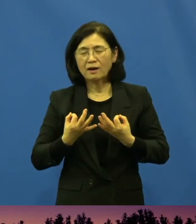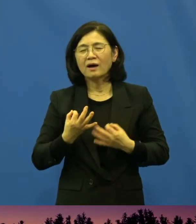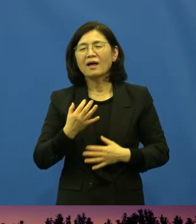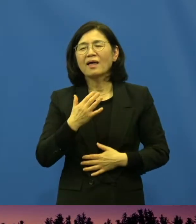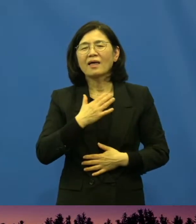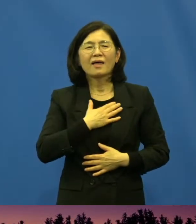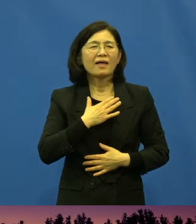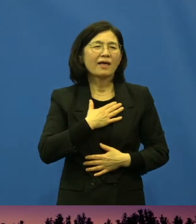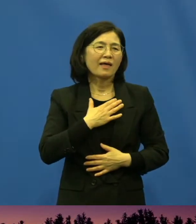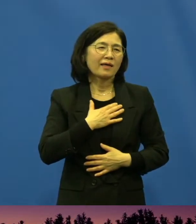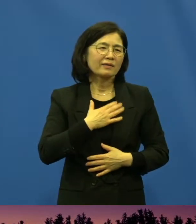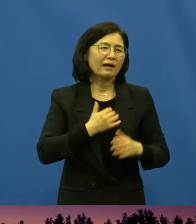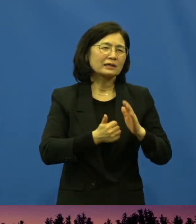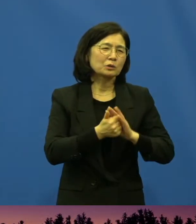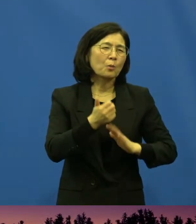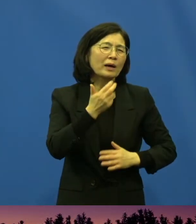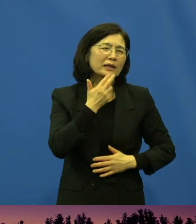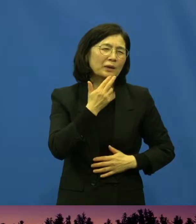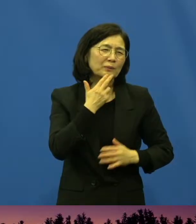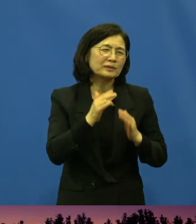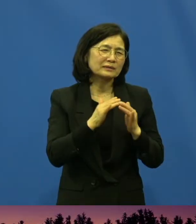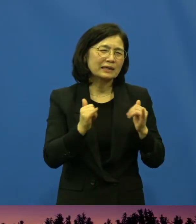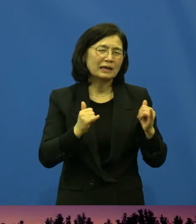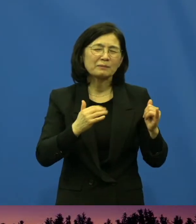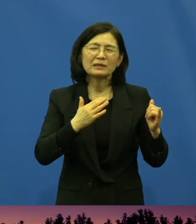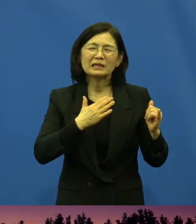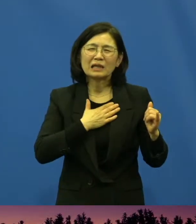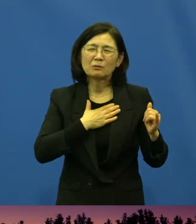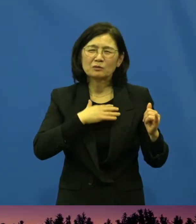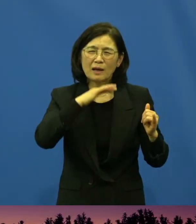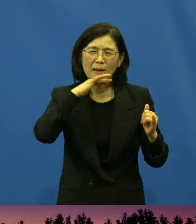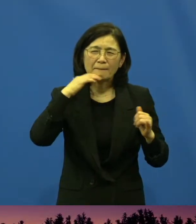나야말로 소망이 없는 존재라는 걸 아는 거예요.